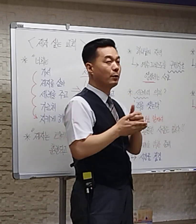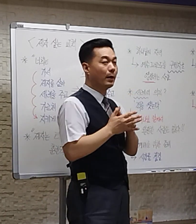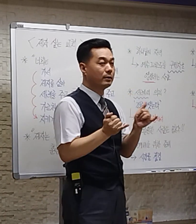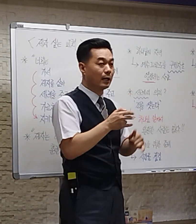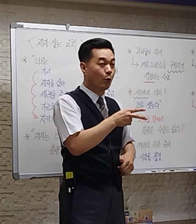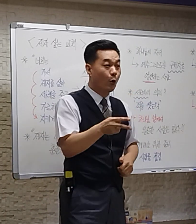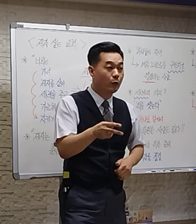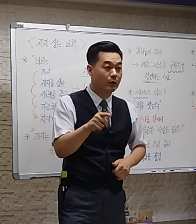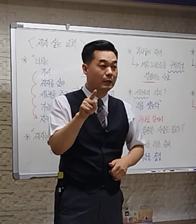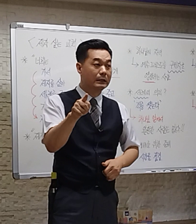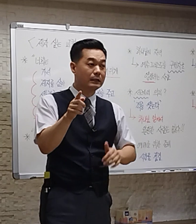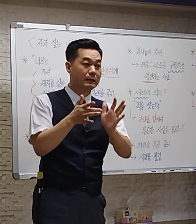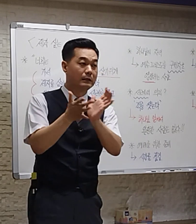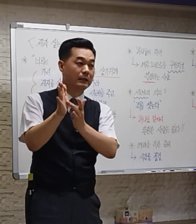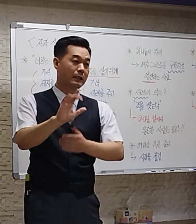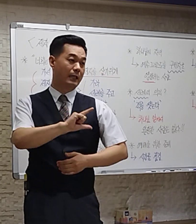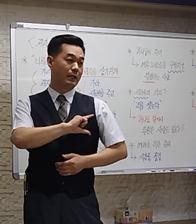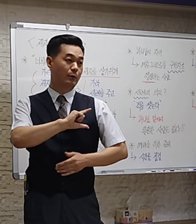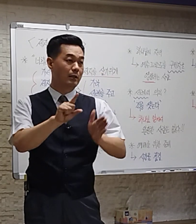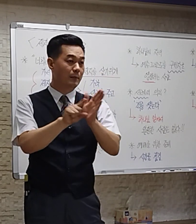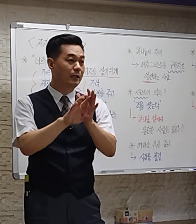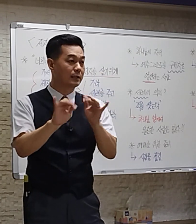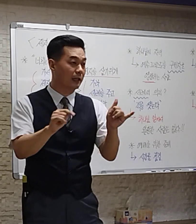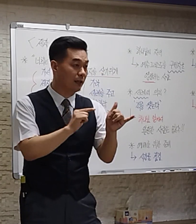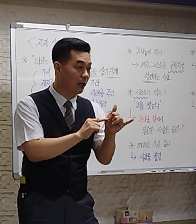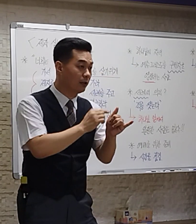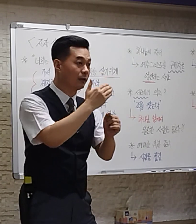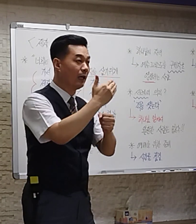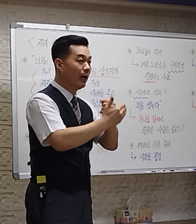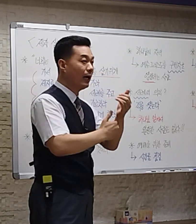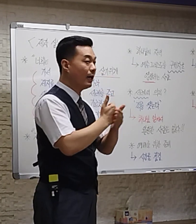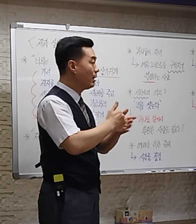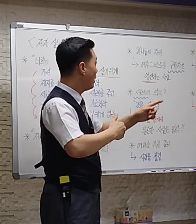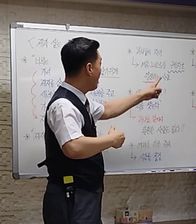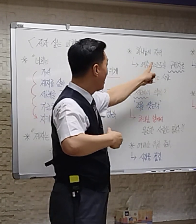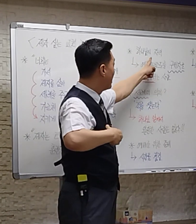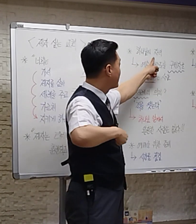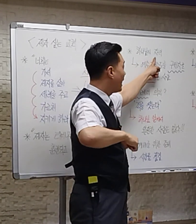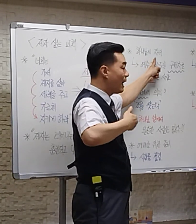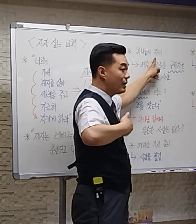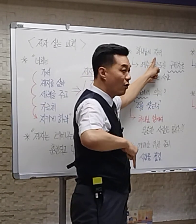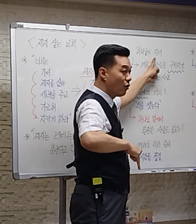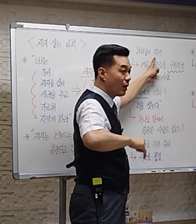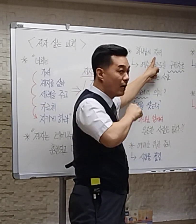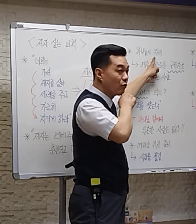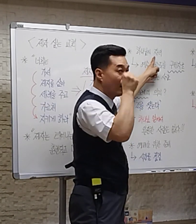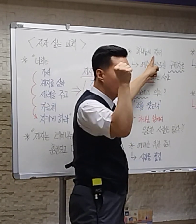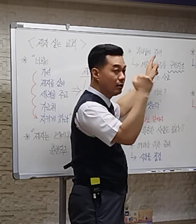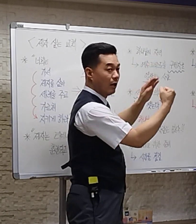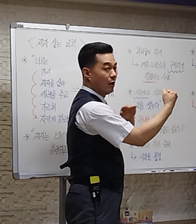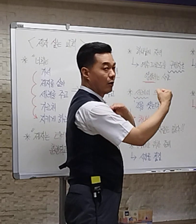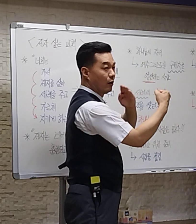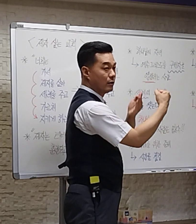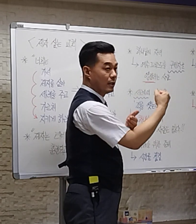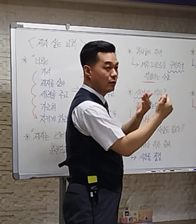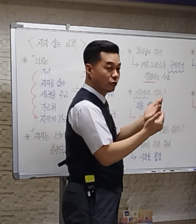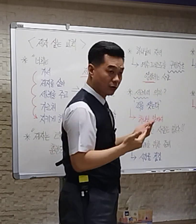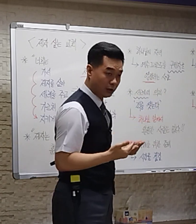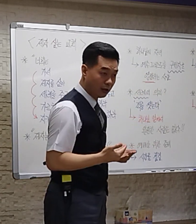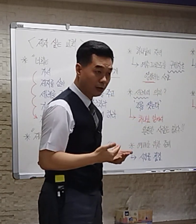영접하는 자. 곧 그 이름을 믿는 자들에게는 하나님의 자녀가 되는 권세를 주셨으니.